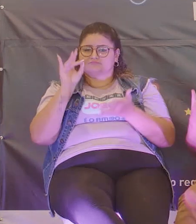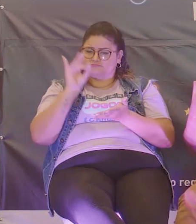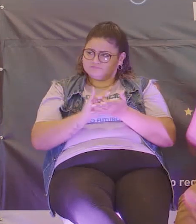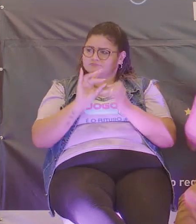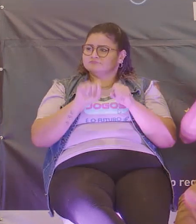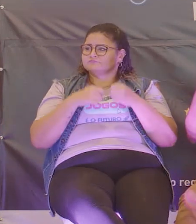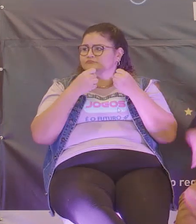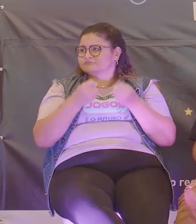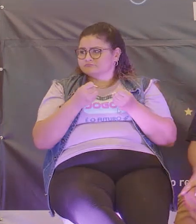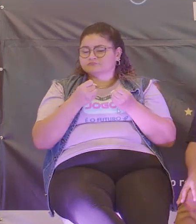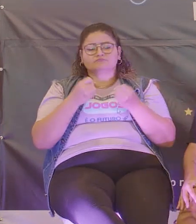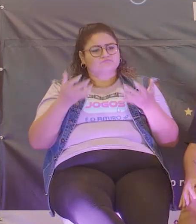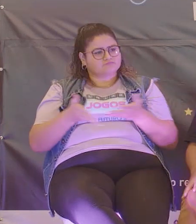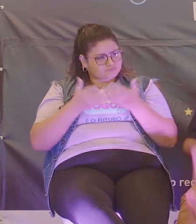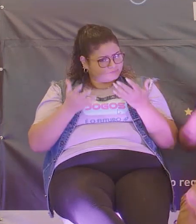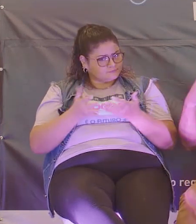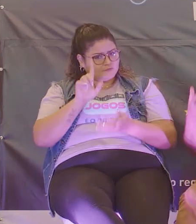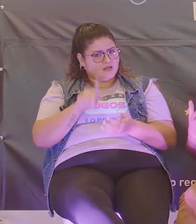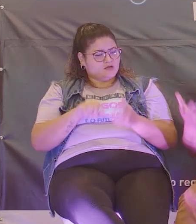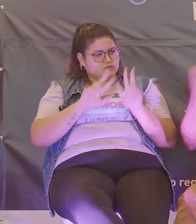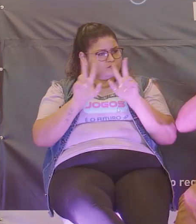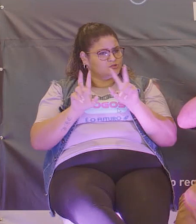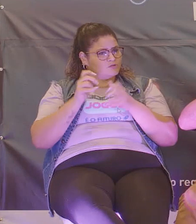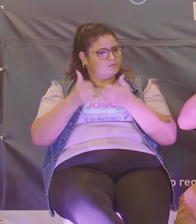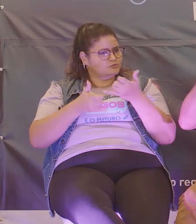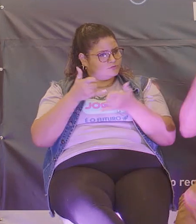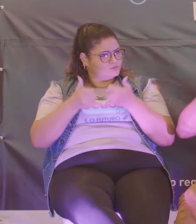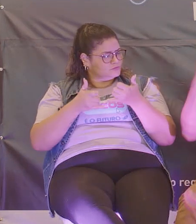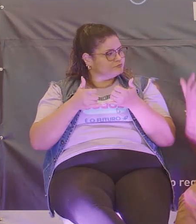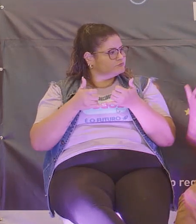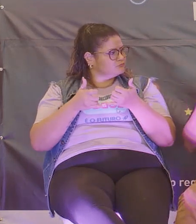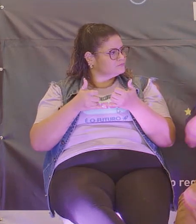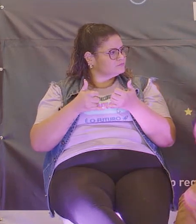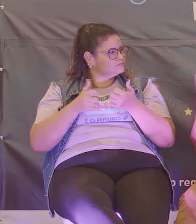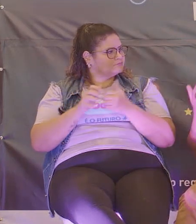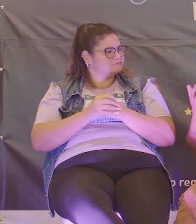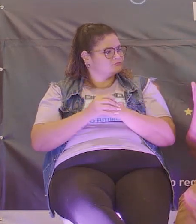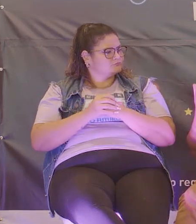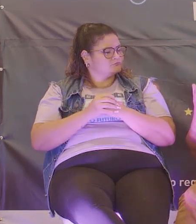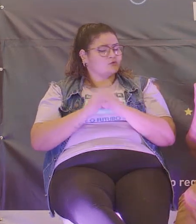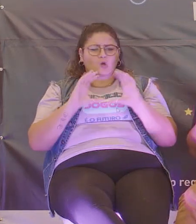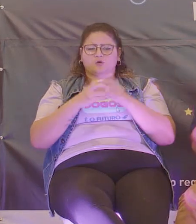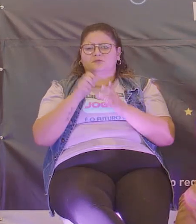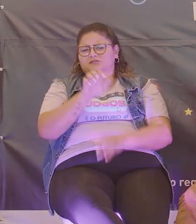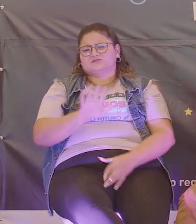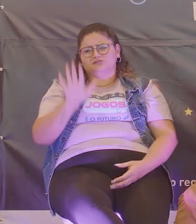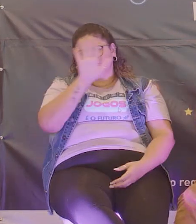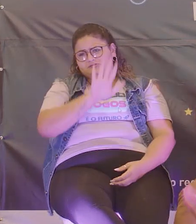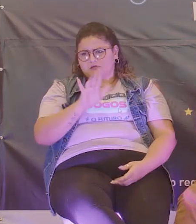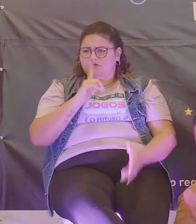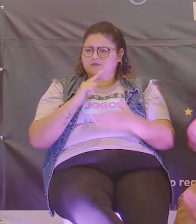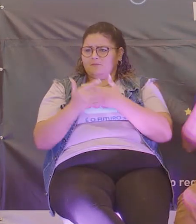uma associação de fomento à indústria. É voltado para desenvolvedores de jogos, mas isso abrange a comunidade como um todo. Então, a gente tem esse